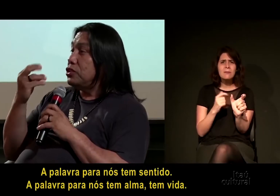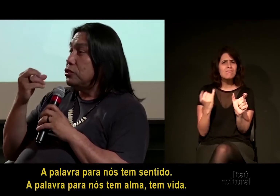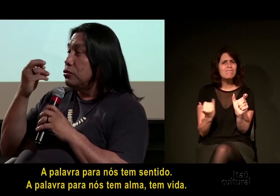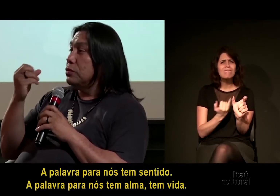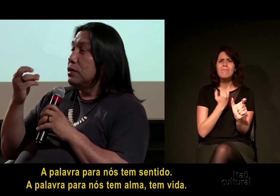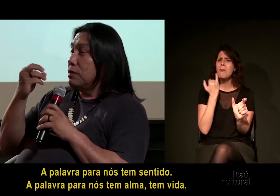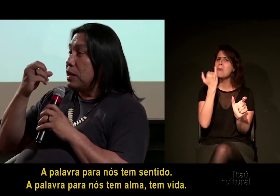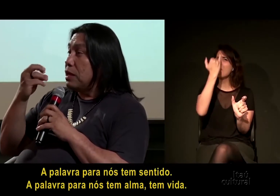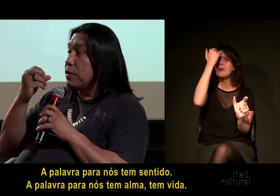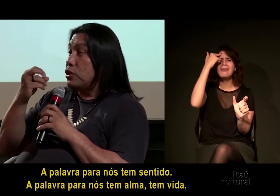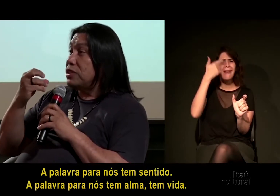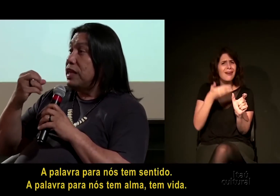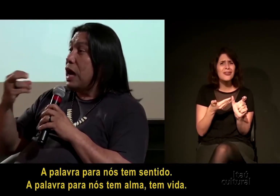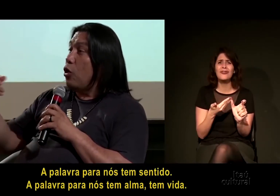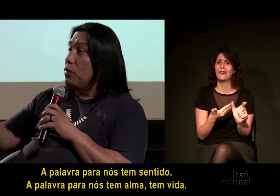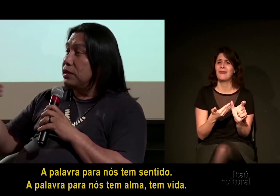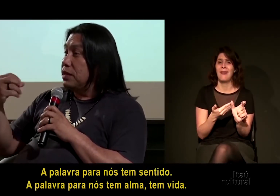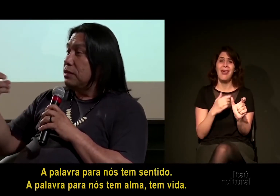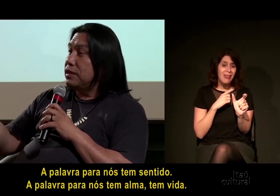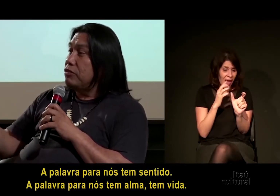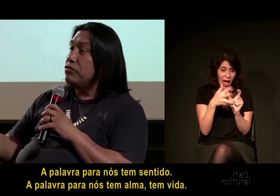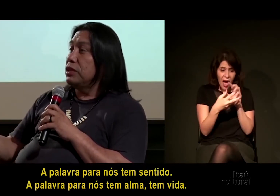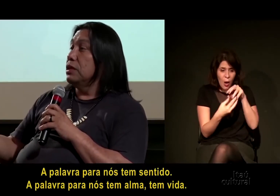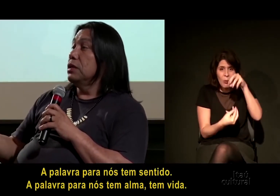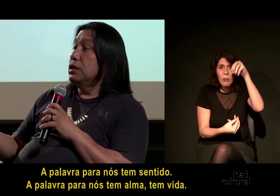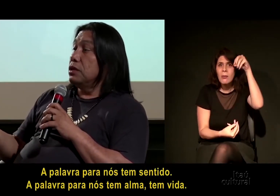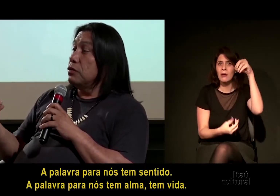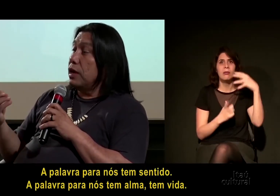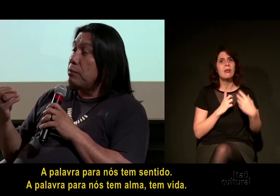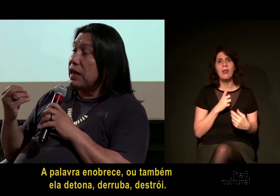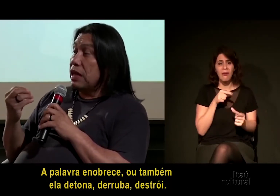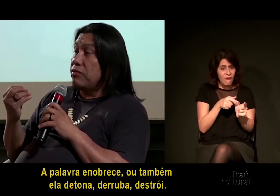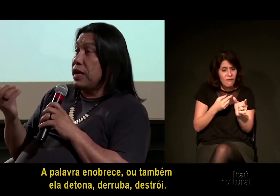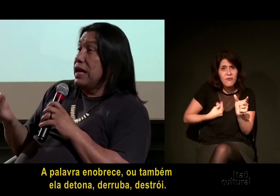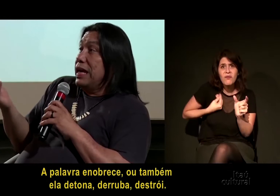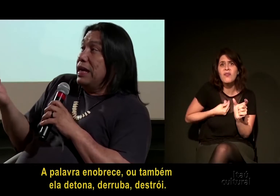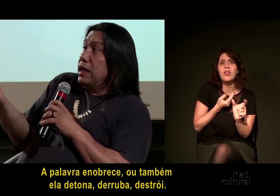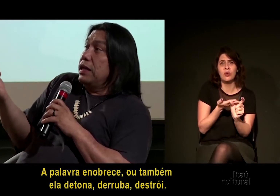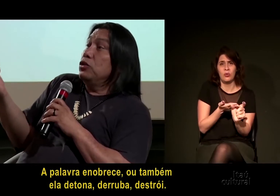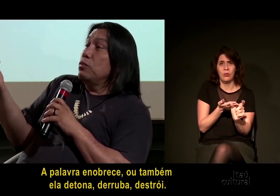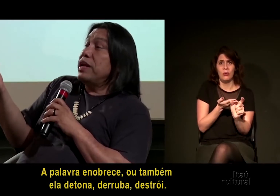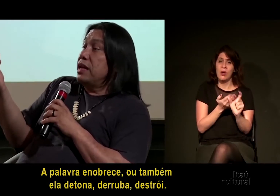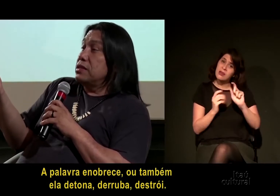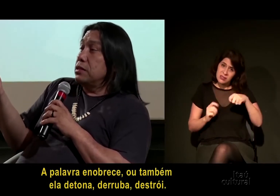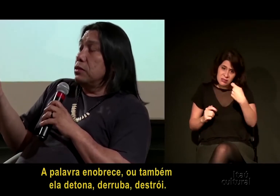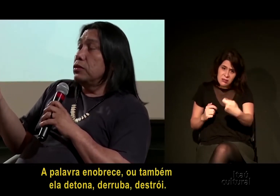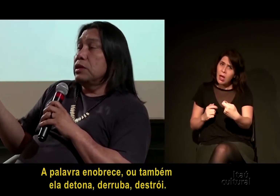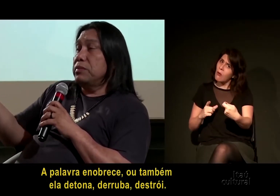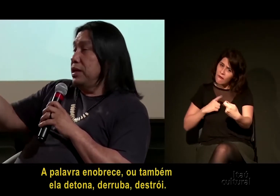sentido, a palavra para nós tem alma, tem vida. Então, a palavra, ela enobrece, ou também